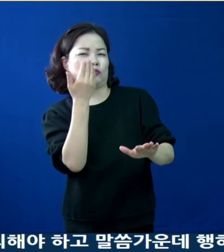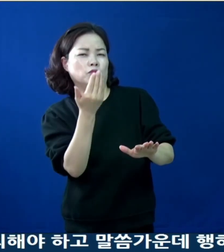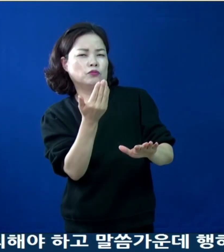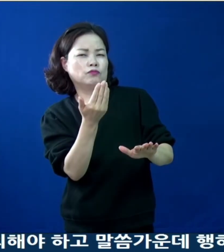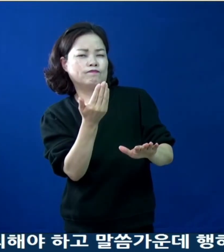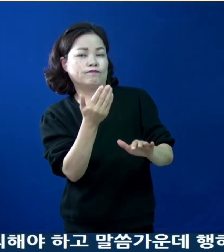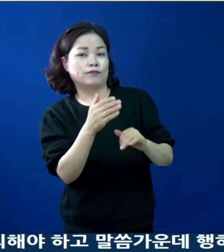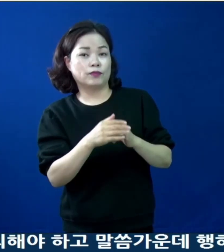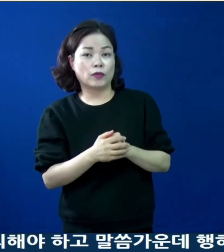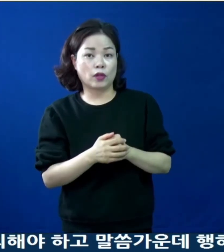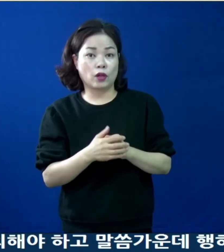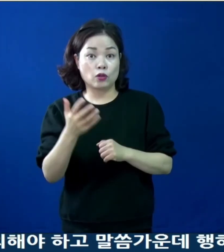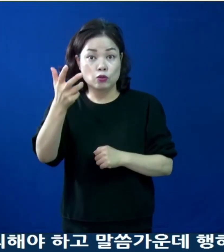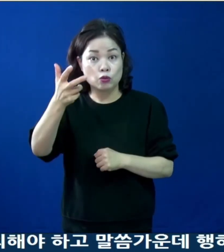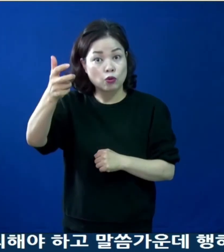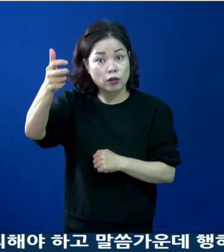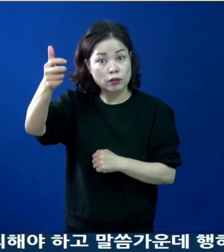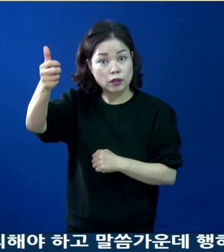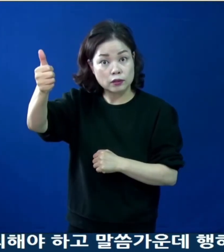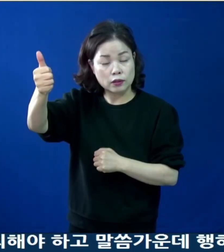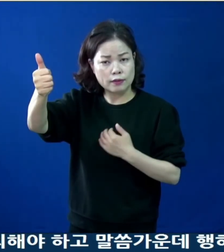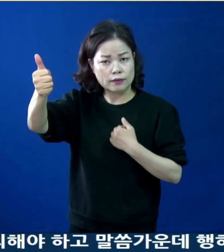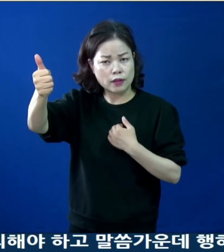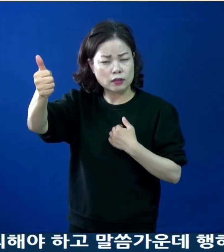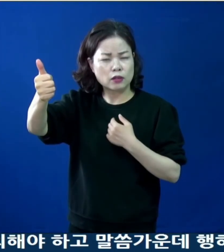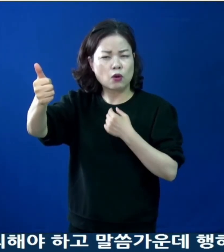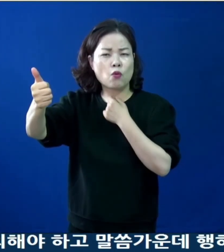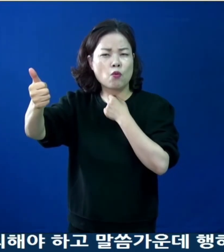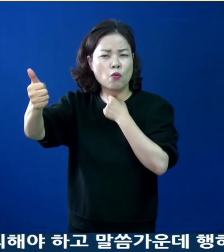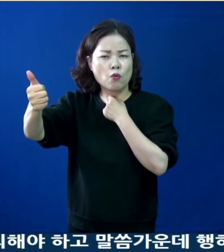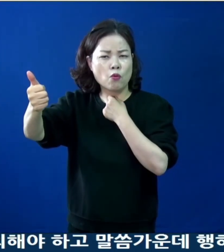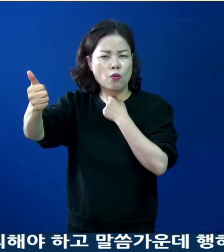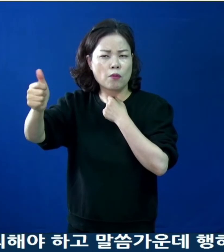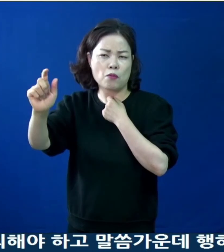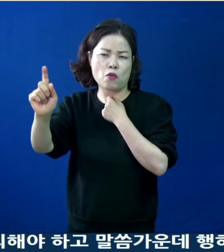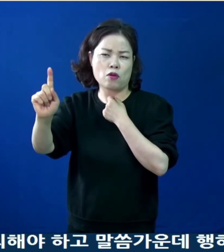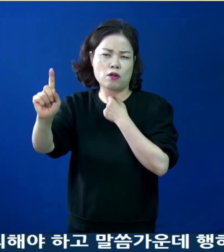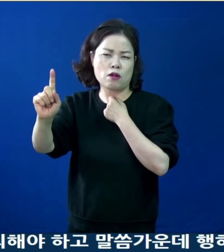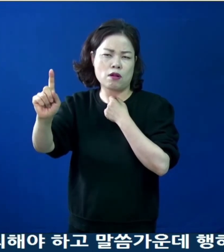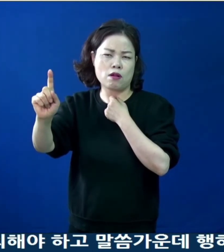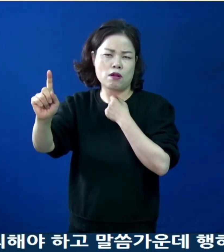마주합니다. 여호와께서 나에게 원하시는 것이 무엇일까?